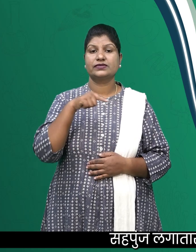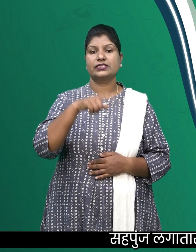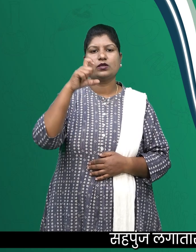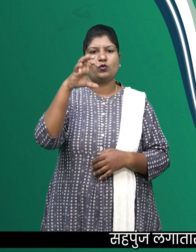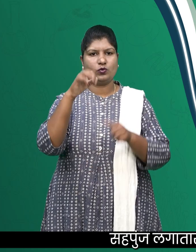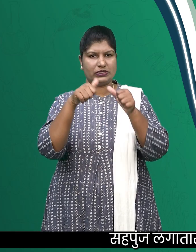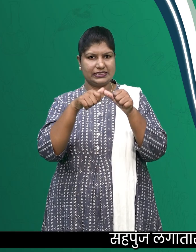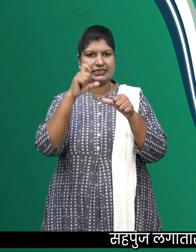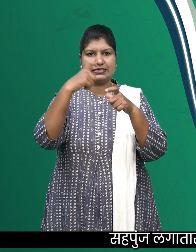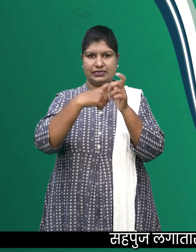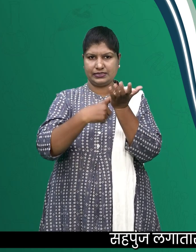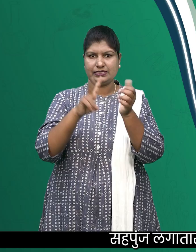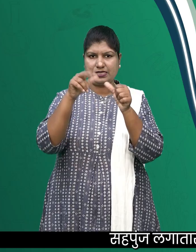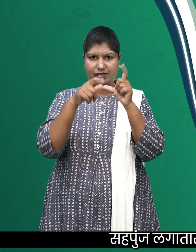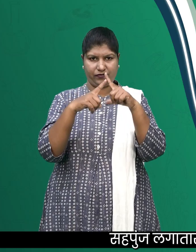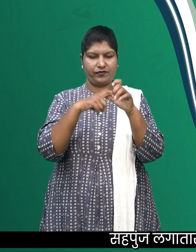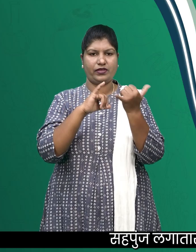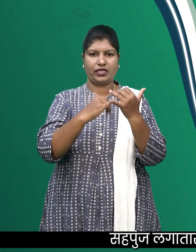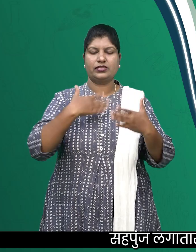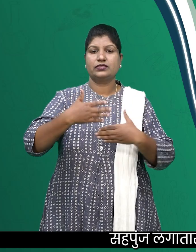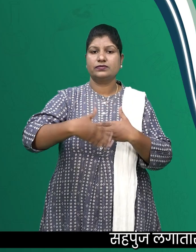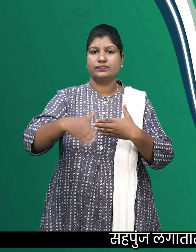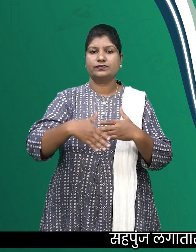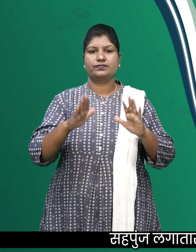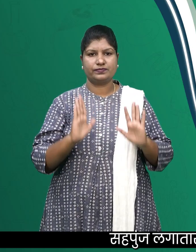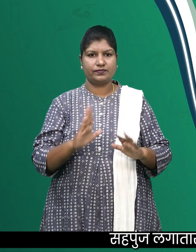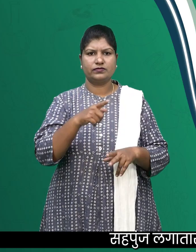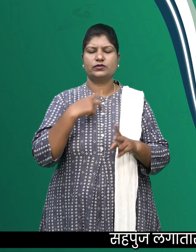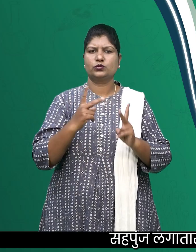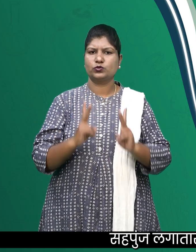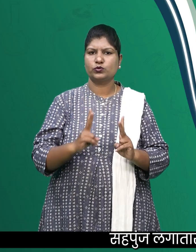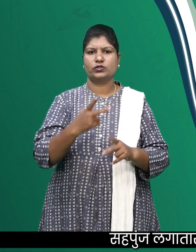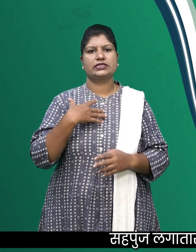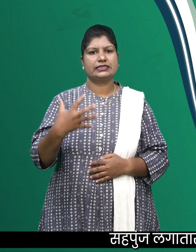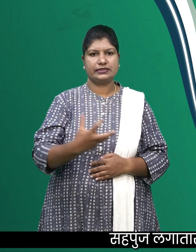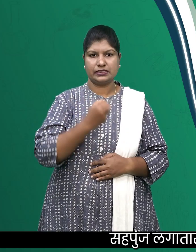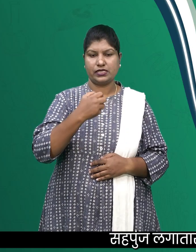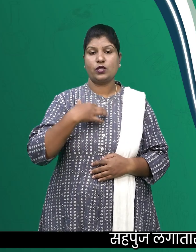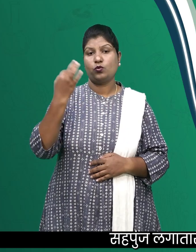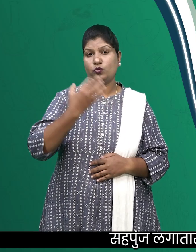सहपुंज लगातार समुद्र से नए पदार्थों को ग्रहण करना